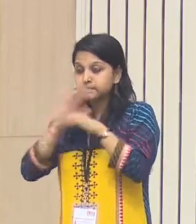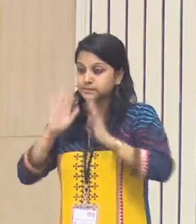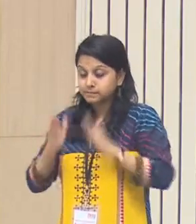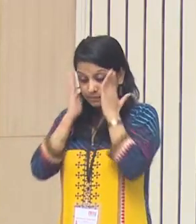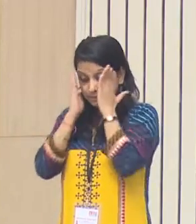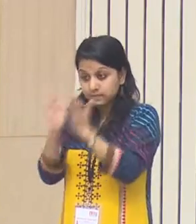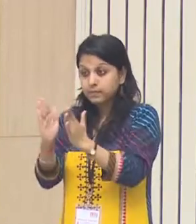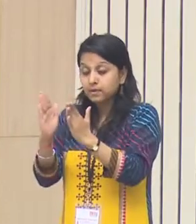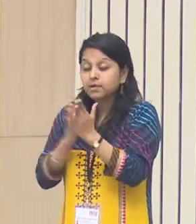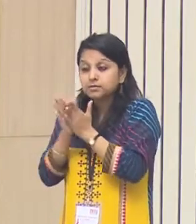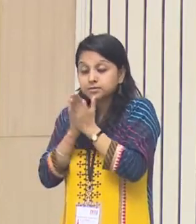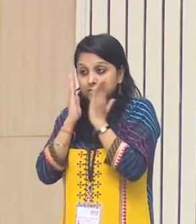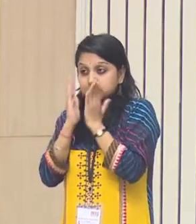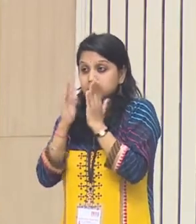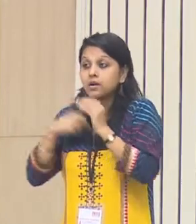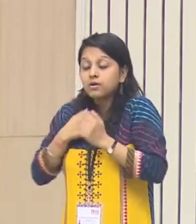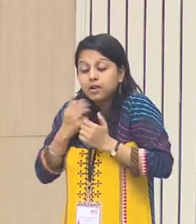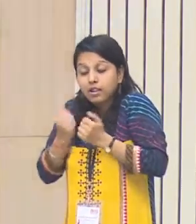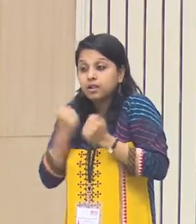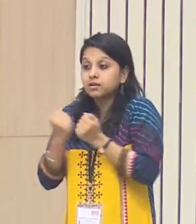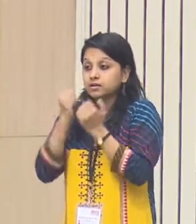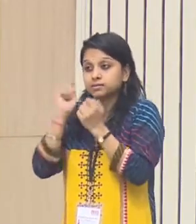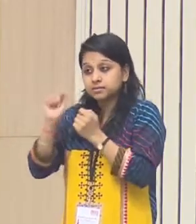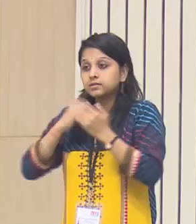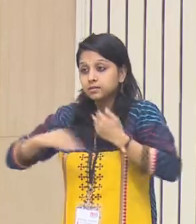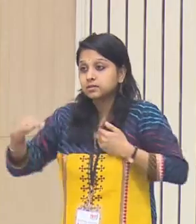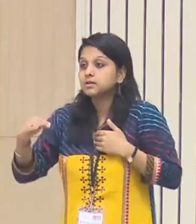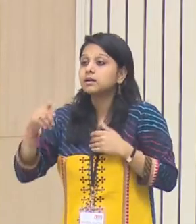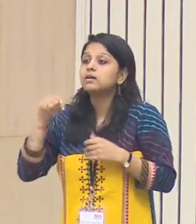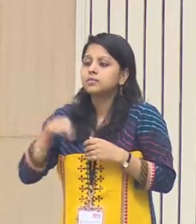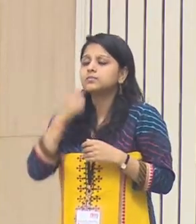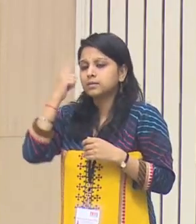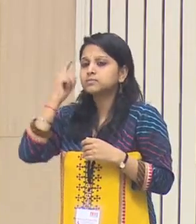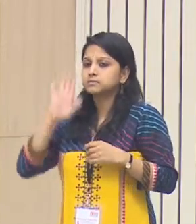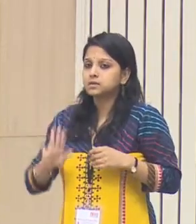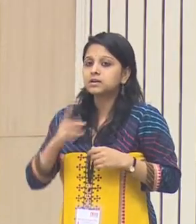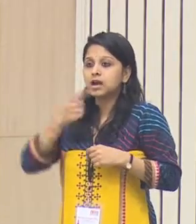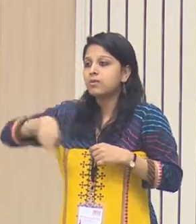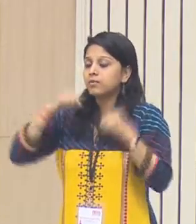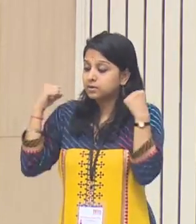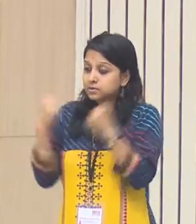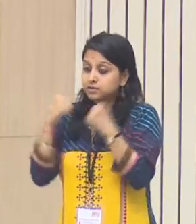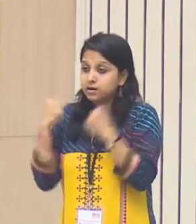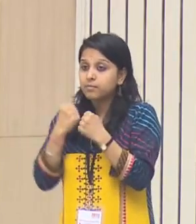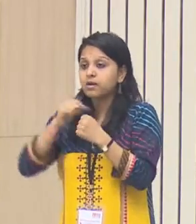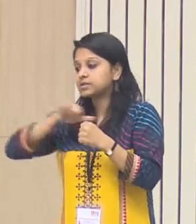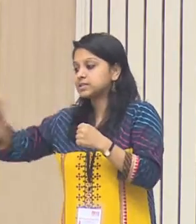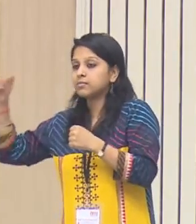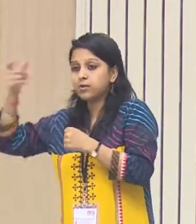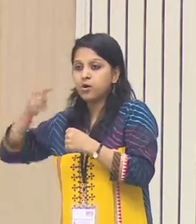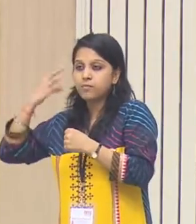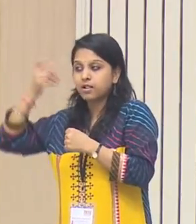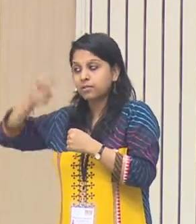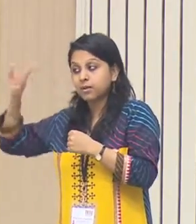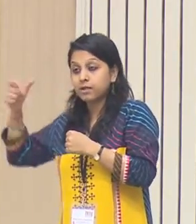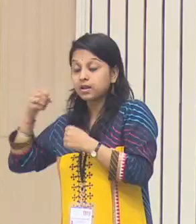आप मगन हैं और लगन से काम कर रहे हैं, तभी मुझे लगता है कि आपके जो श्रम है वो आम जनता तक, लोगों